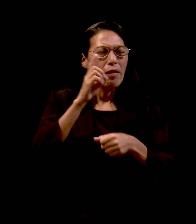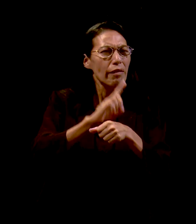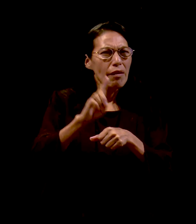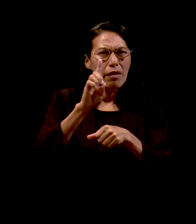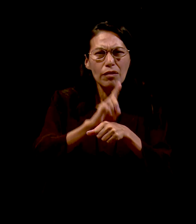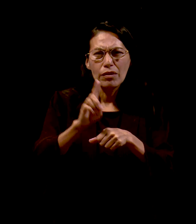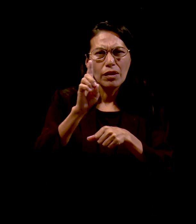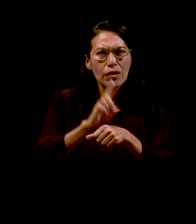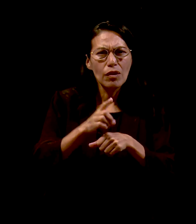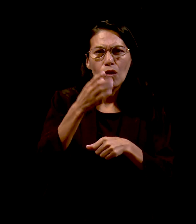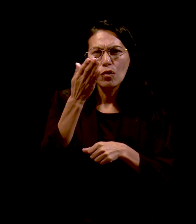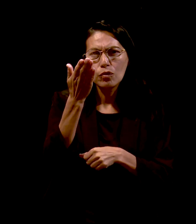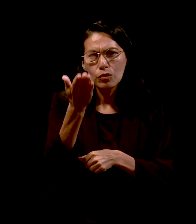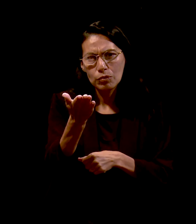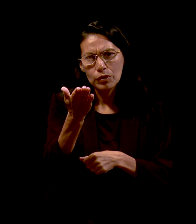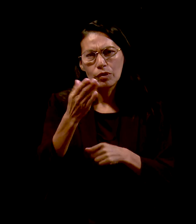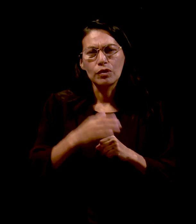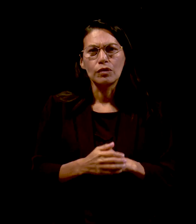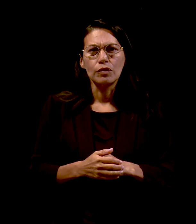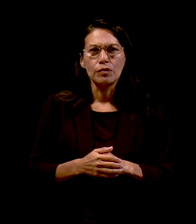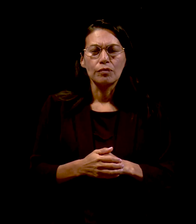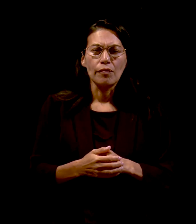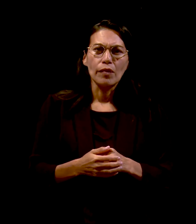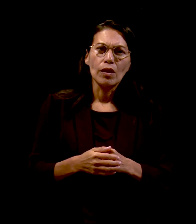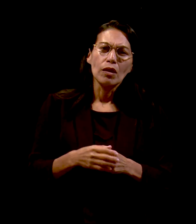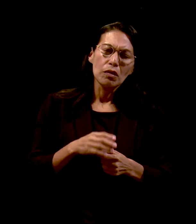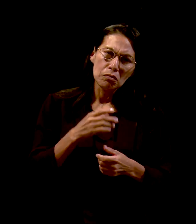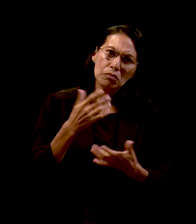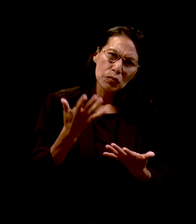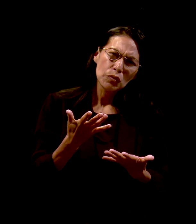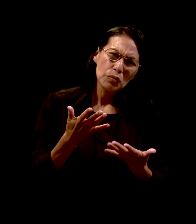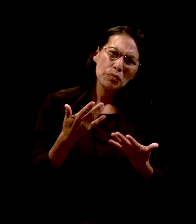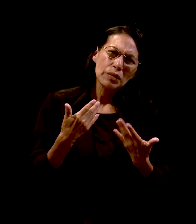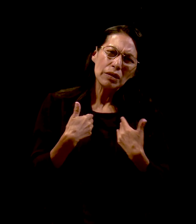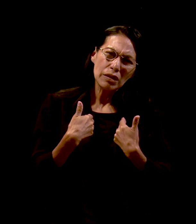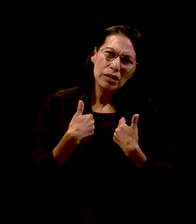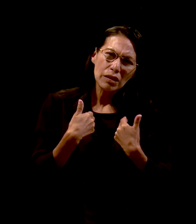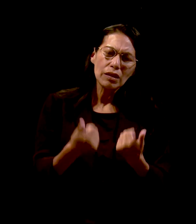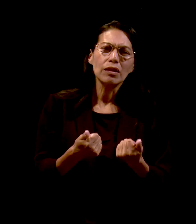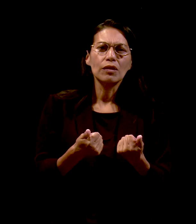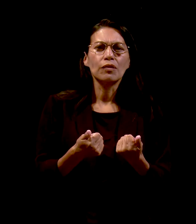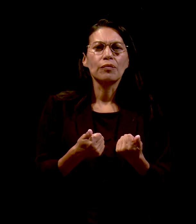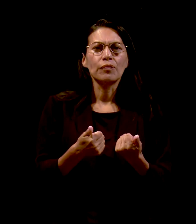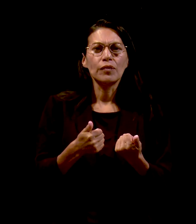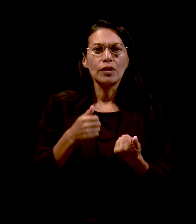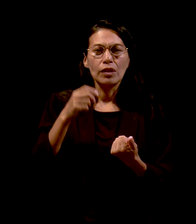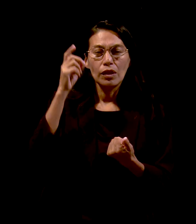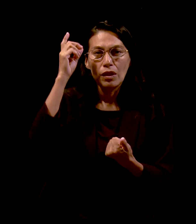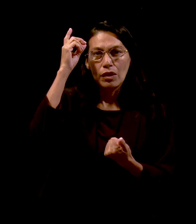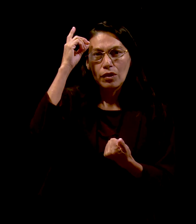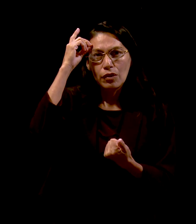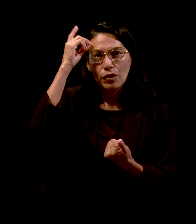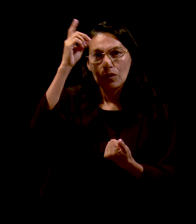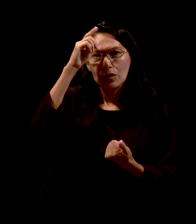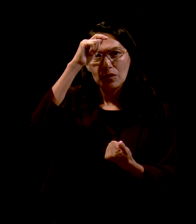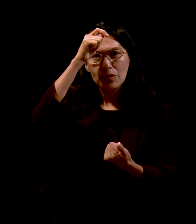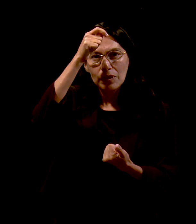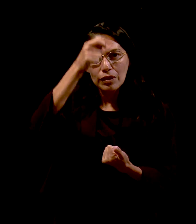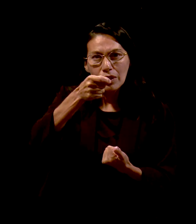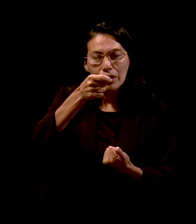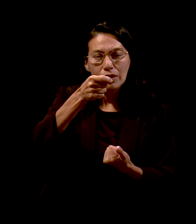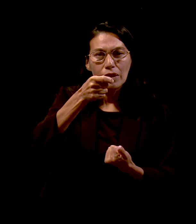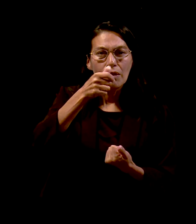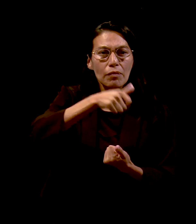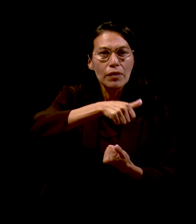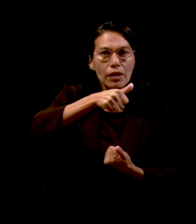y ha logrado darme cuenta que la bendición viene para el que pide la oración como